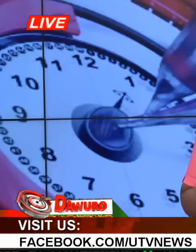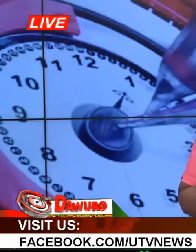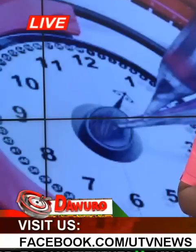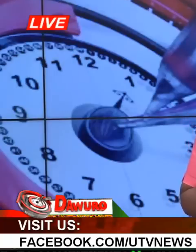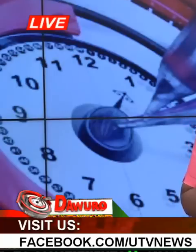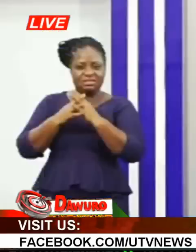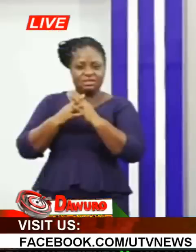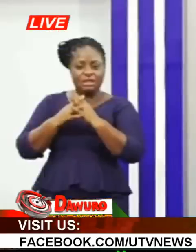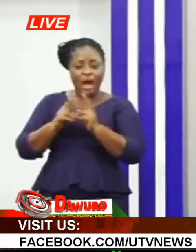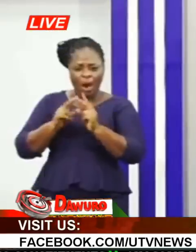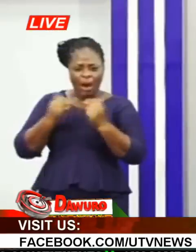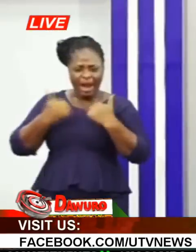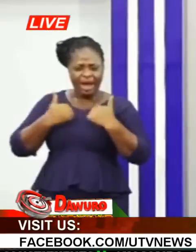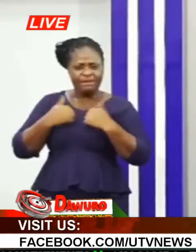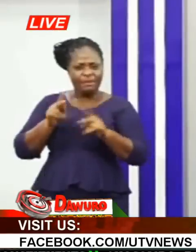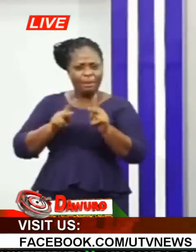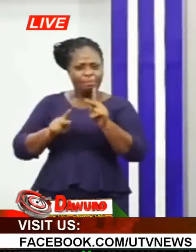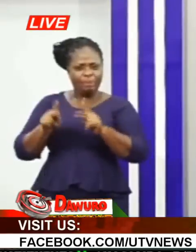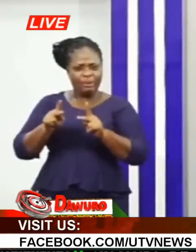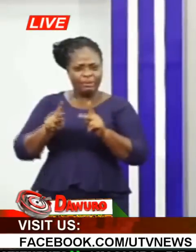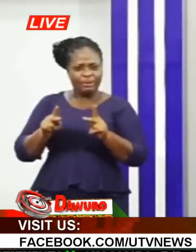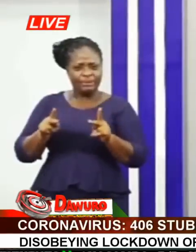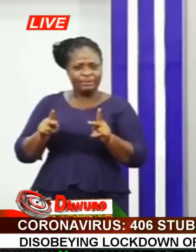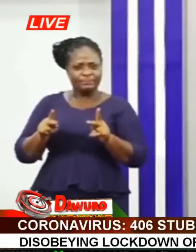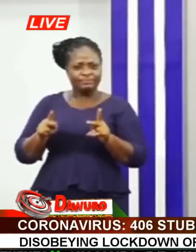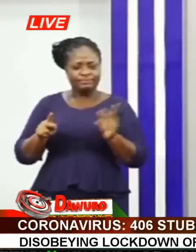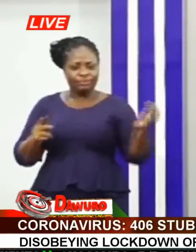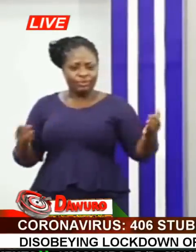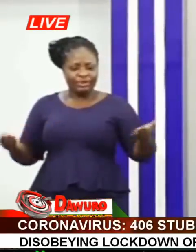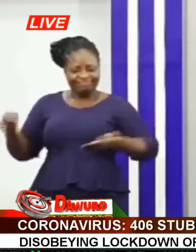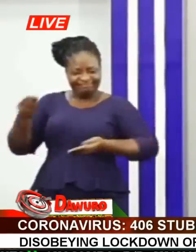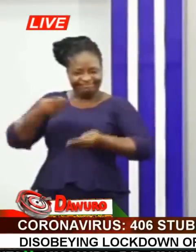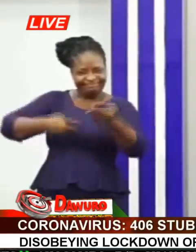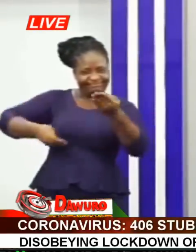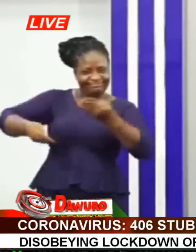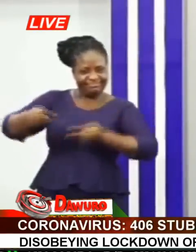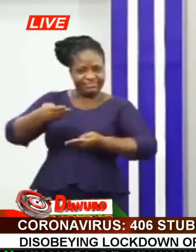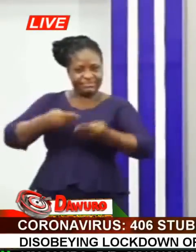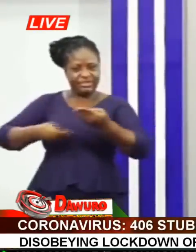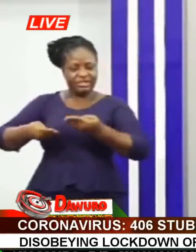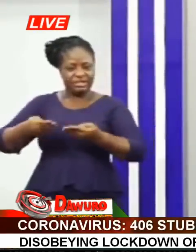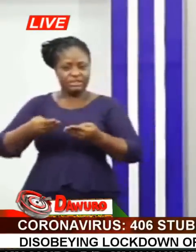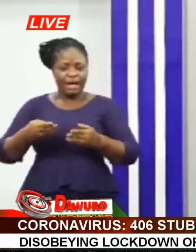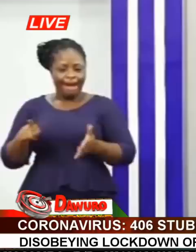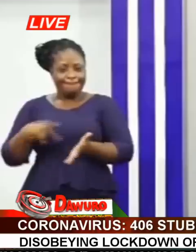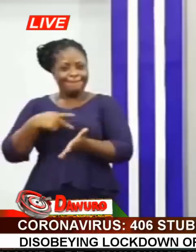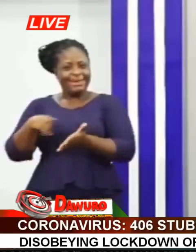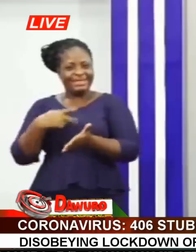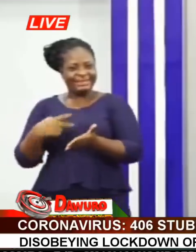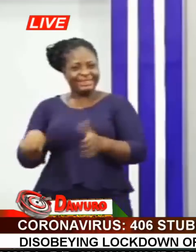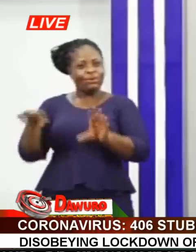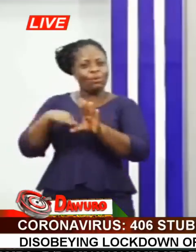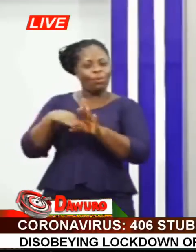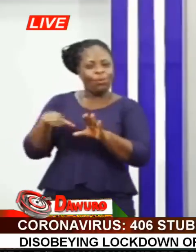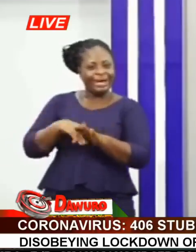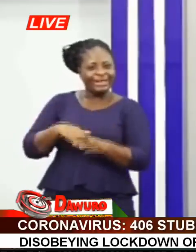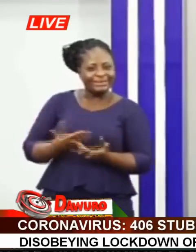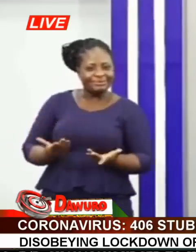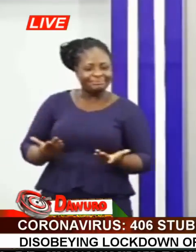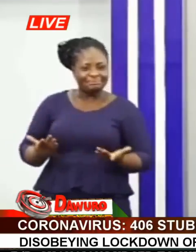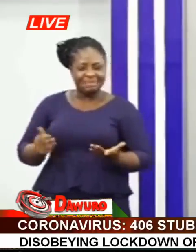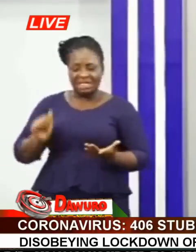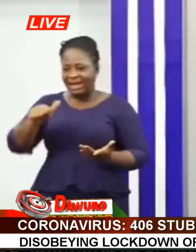kwogina emra no na ye oman posi adwuma no ena ebo sa kwadri ma ye de sa afoi akwogina mra no na ye mra benia wonma